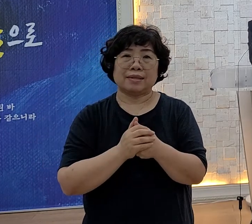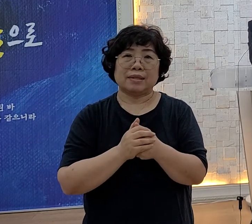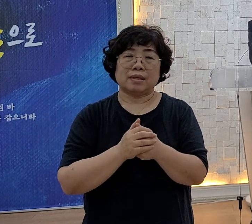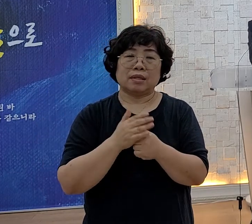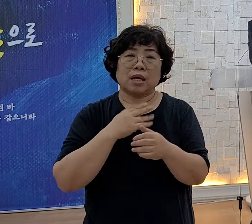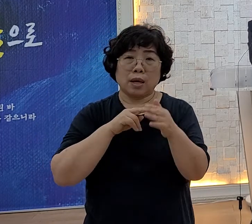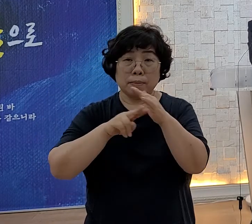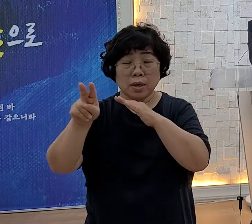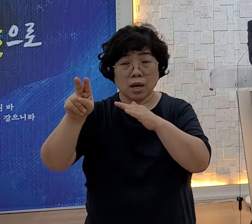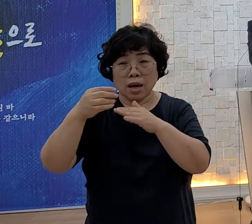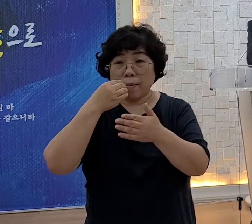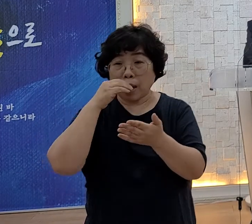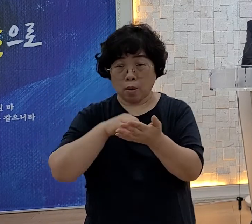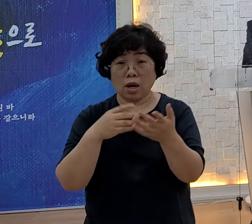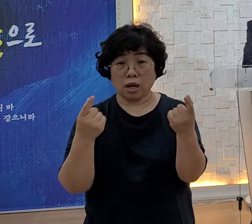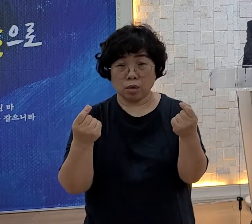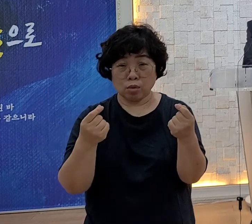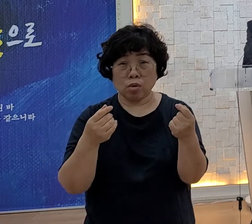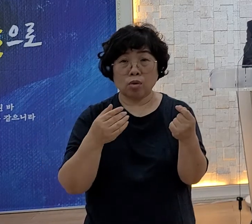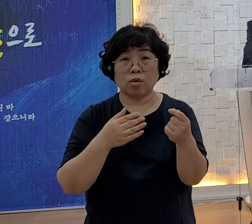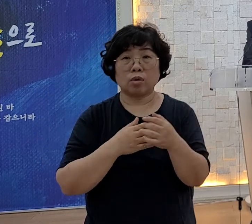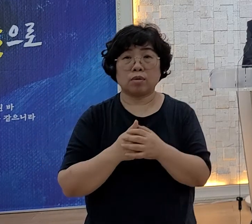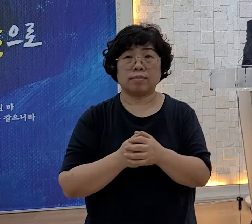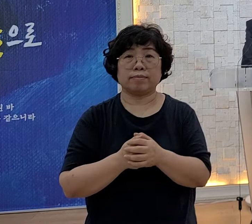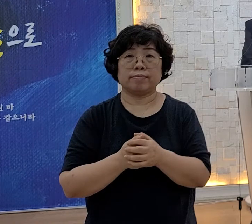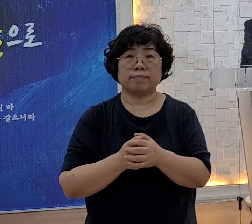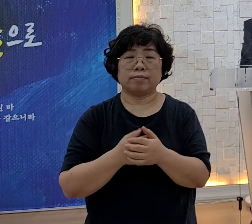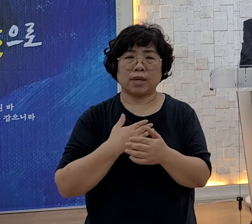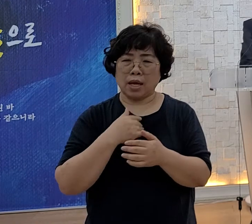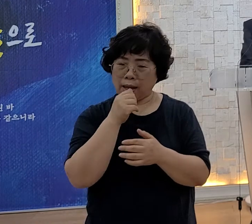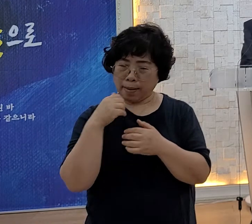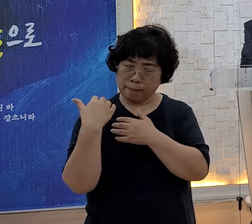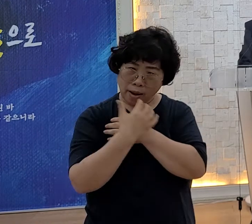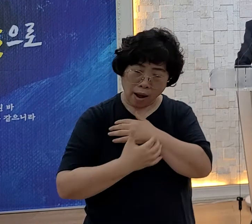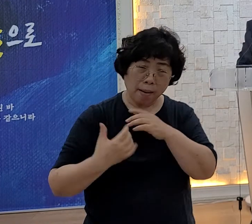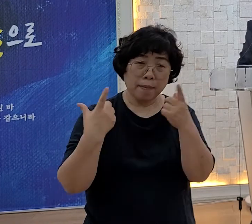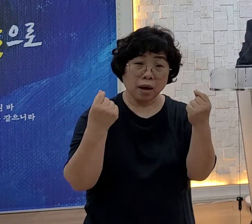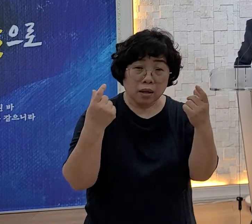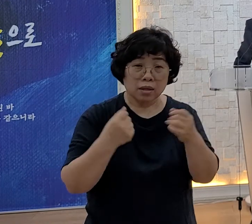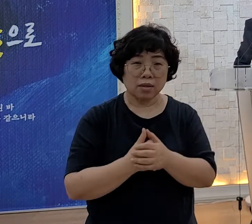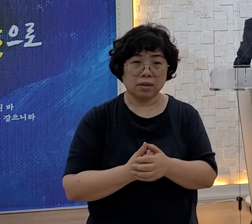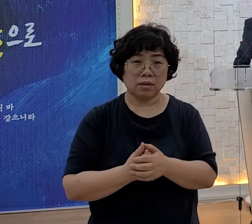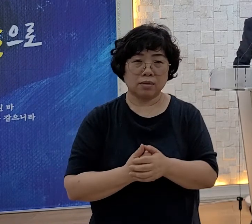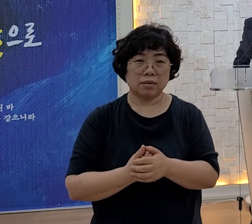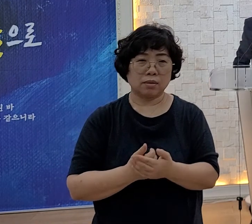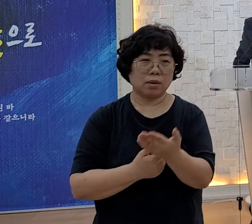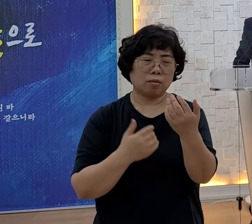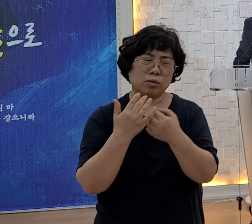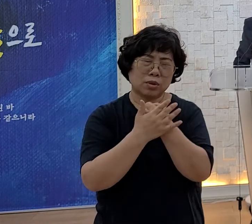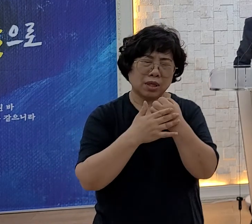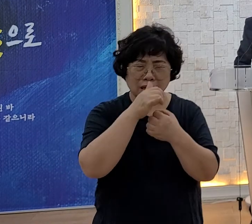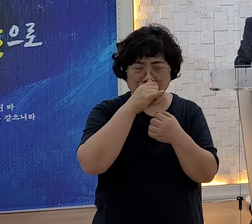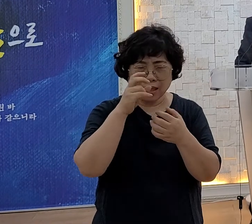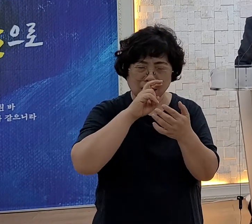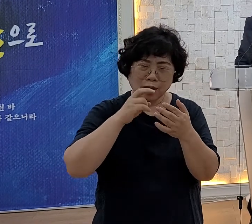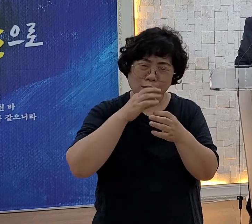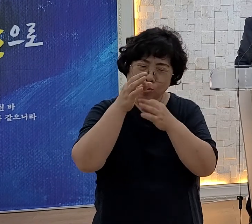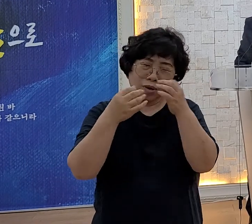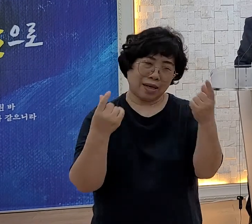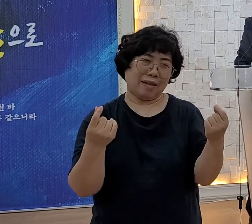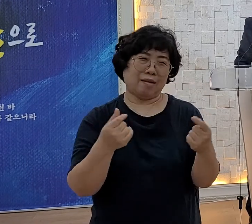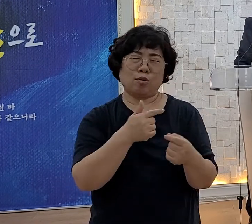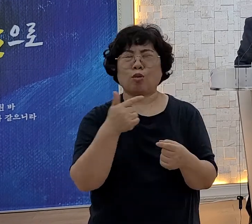나의 피할 바이시 나의 산성이다. 여러분 우리 찬양 아까 참 여러분들 은혜롭게 찬양하시더라고요. 제가 뒤에서 다 봤어요.